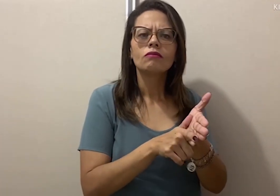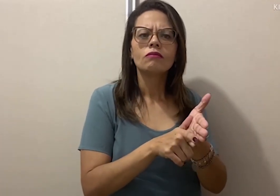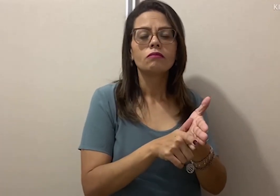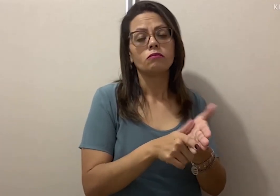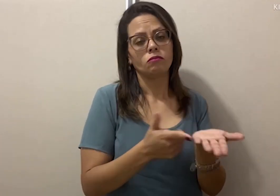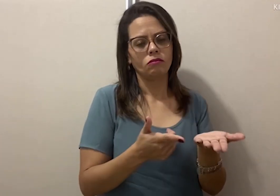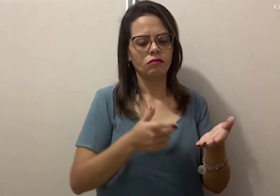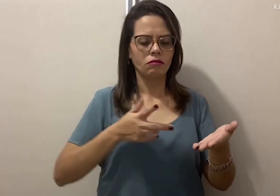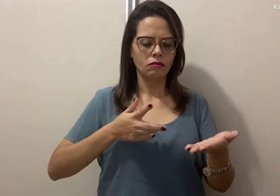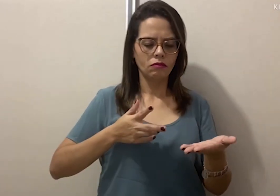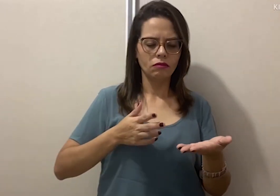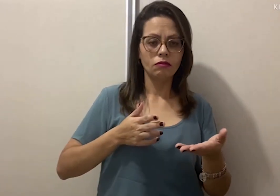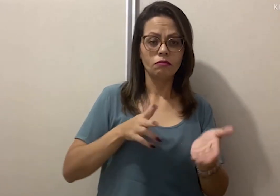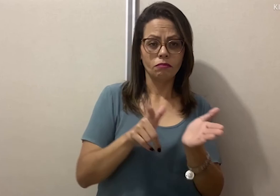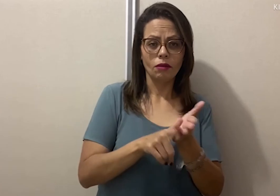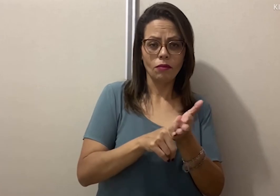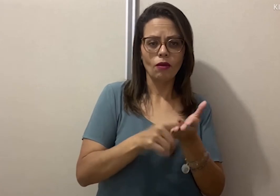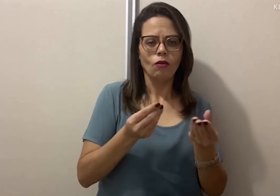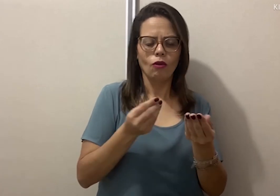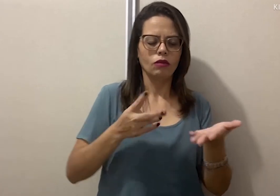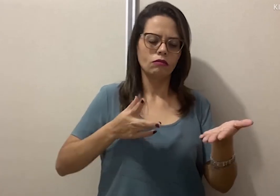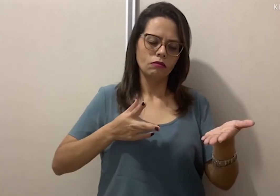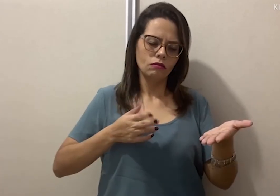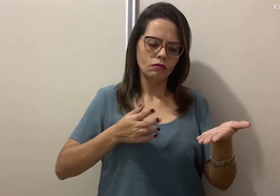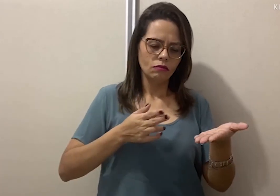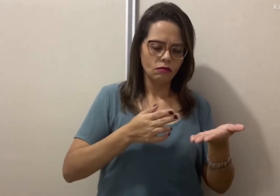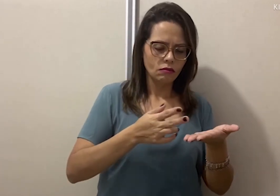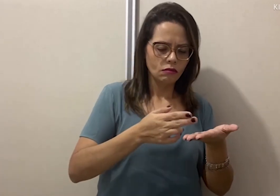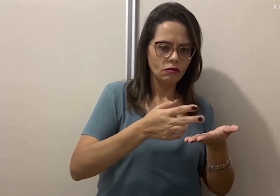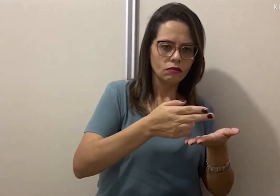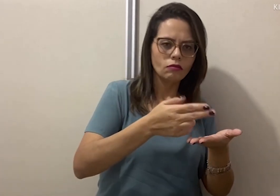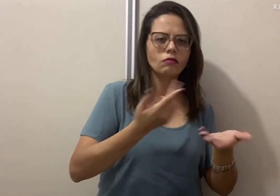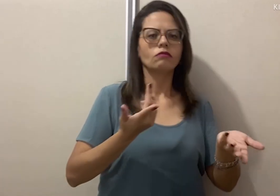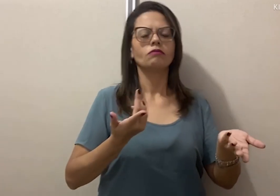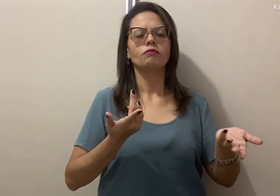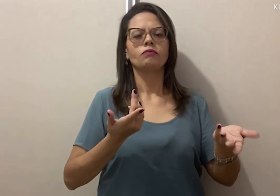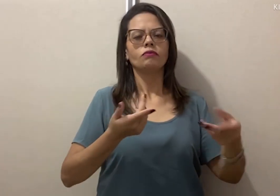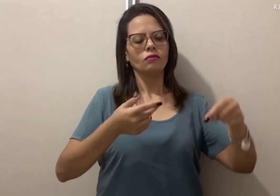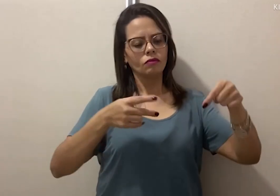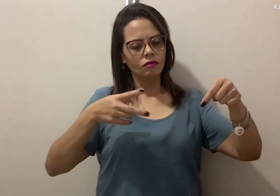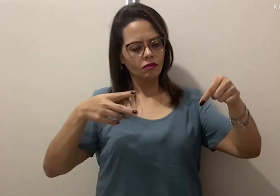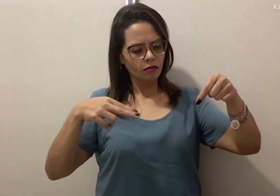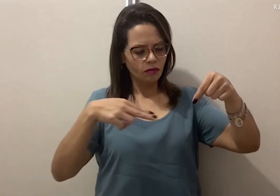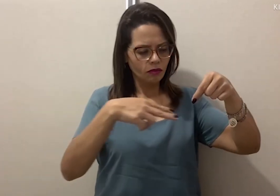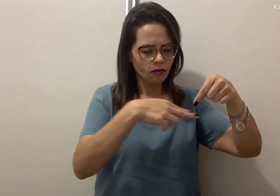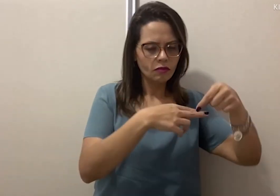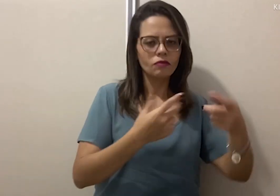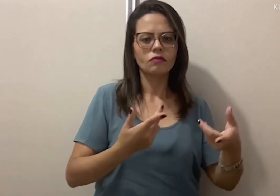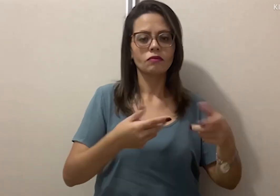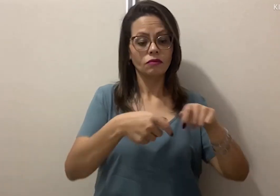Papel. Tem vários tipos, né? Assim eu posso cortar.